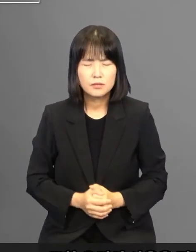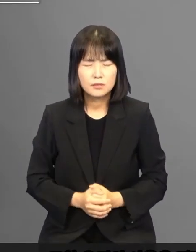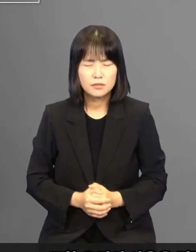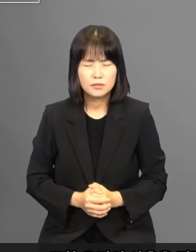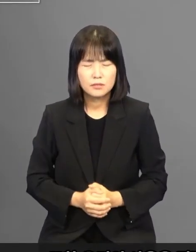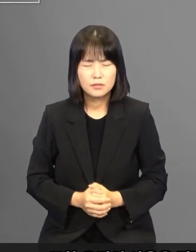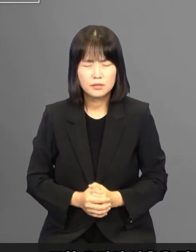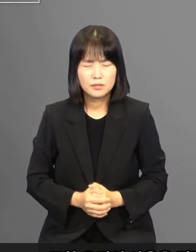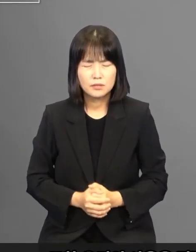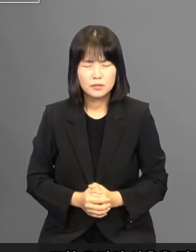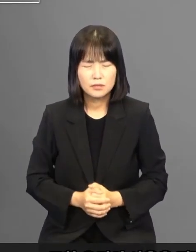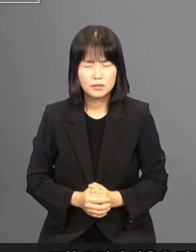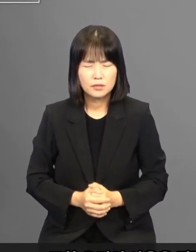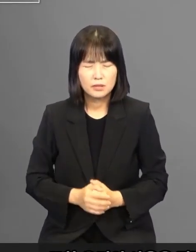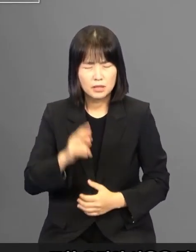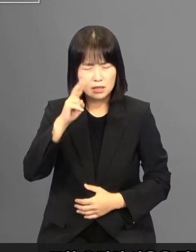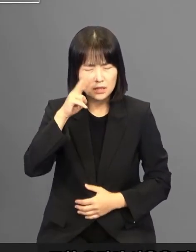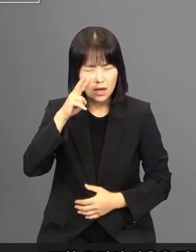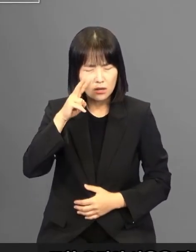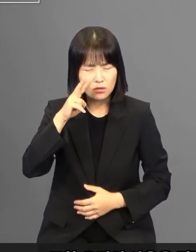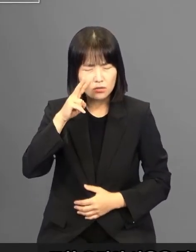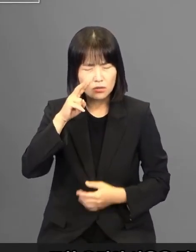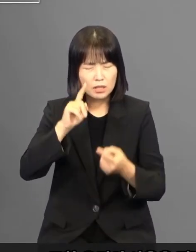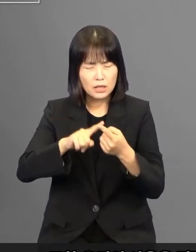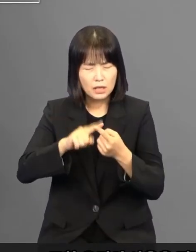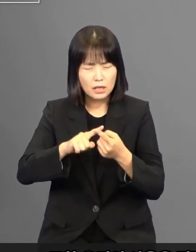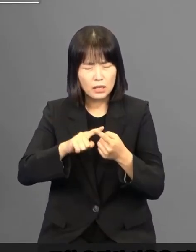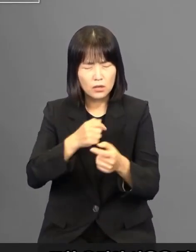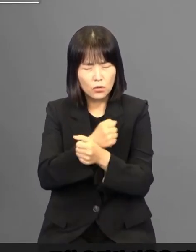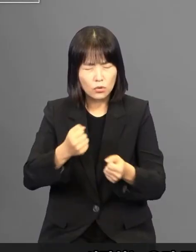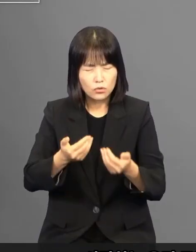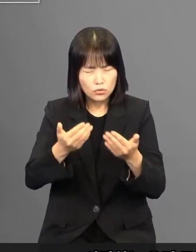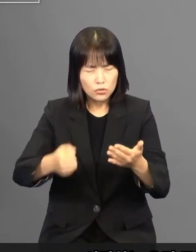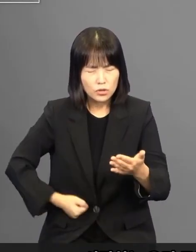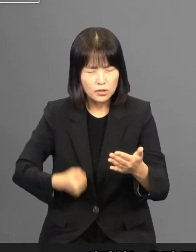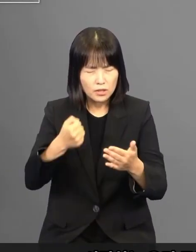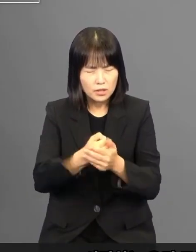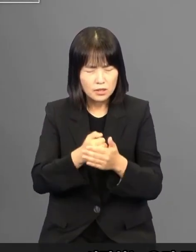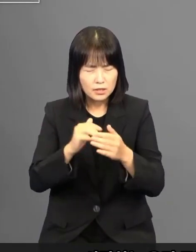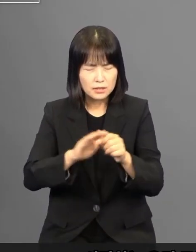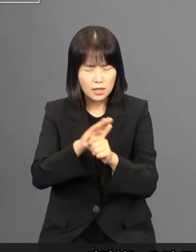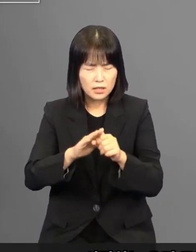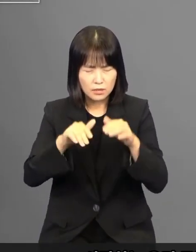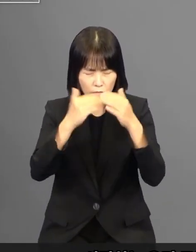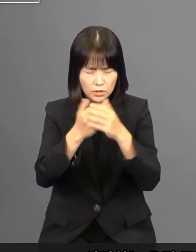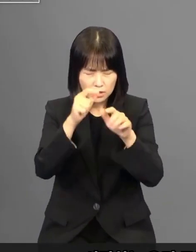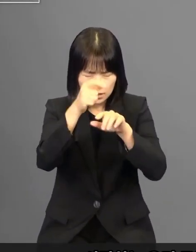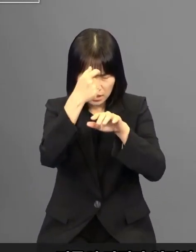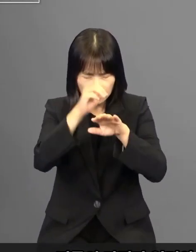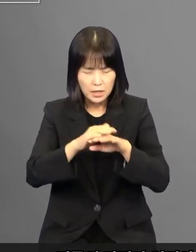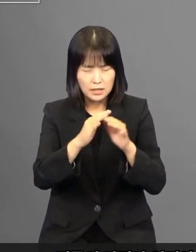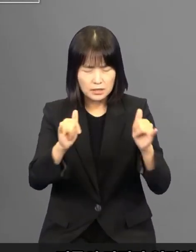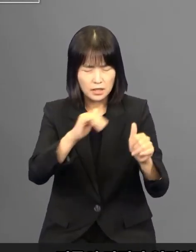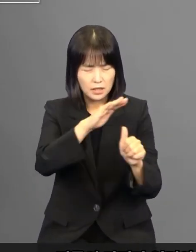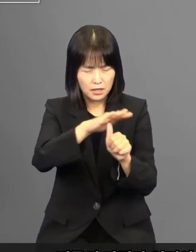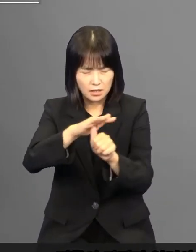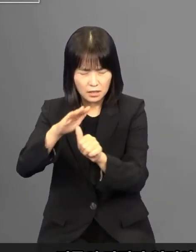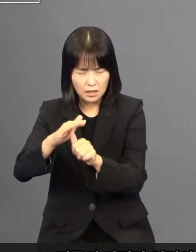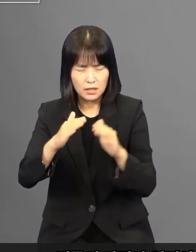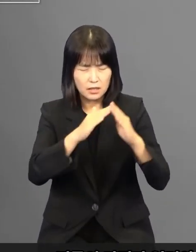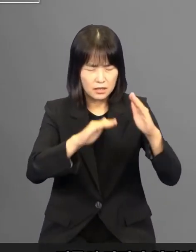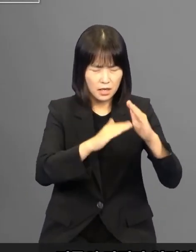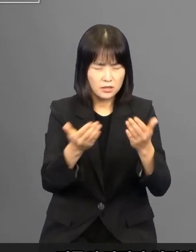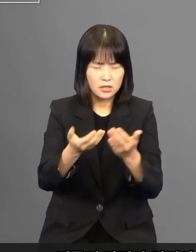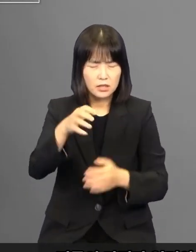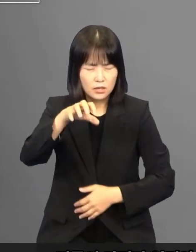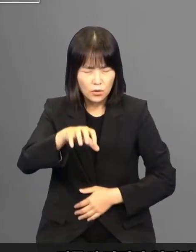또한 우리의 사흘을 진정 화해하며 용서하기로 결단하는 사랑하는 우리 모든 예배자들 머리머리 위에 저들의 가정과